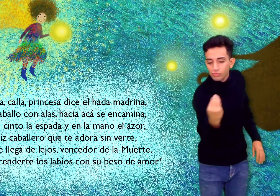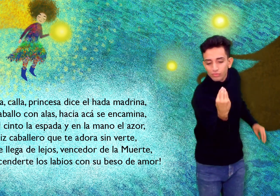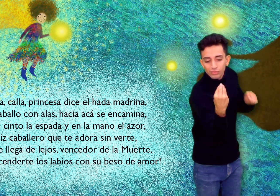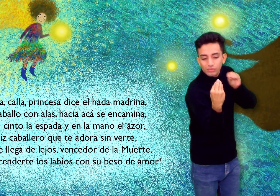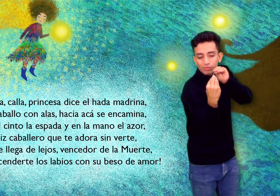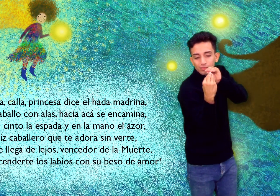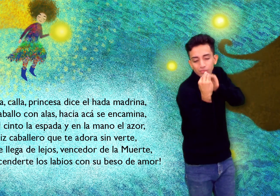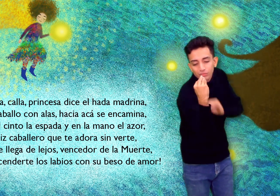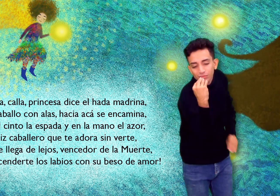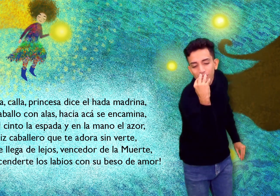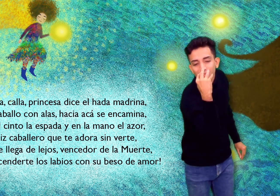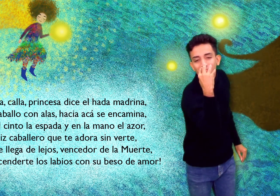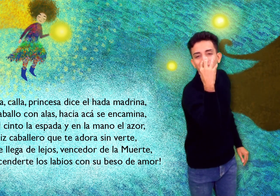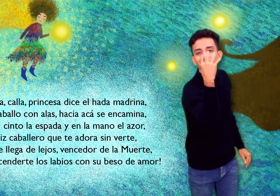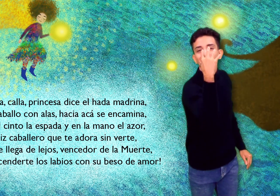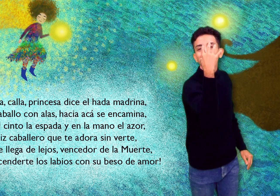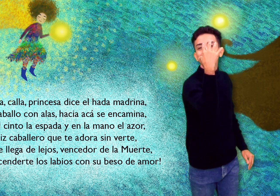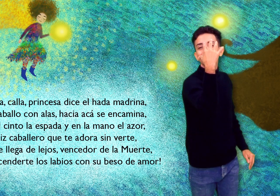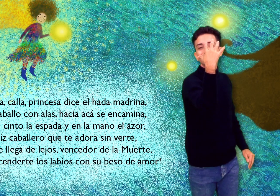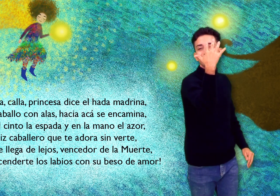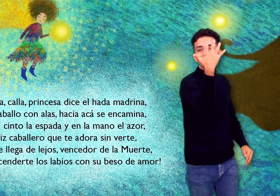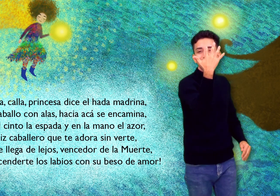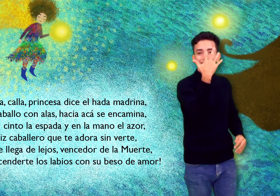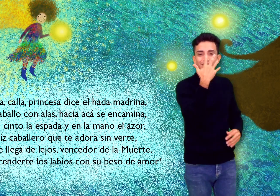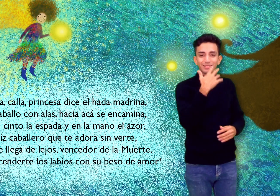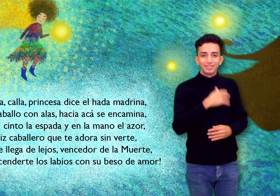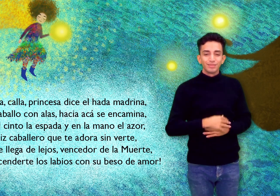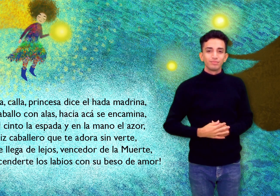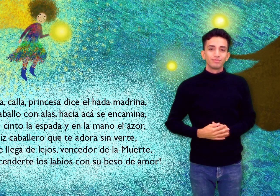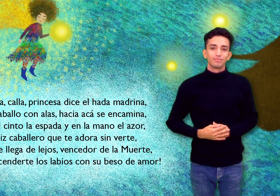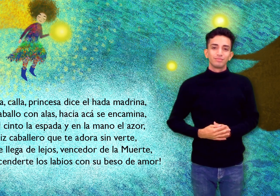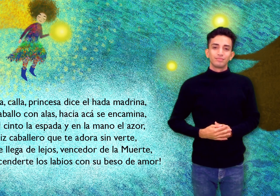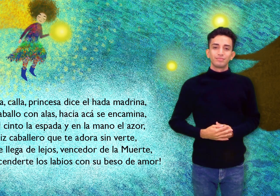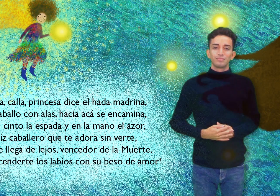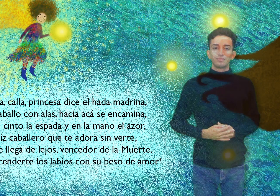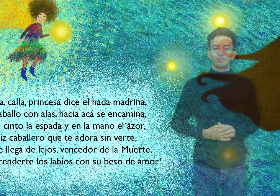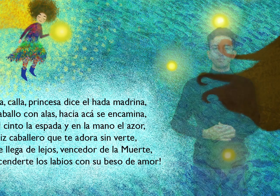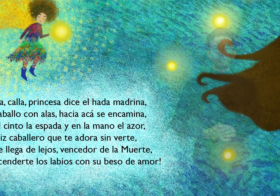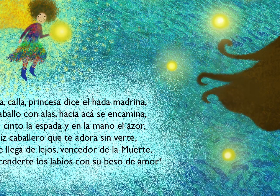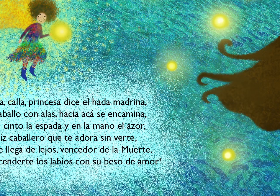de la muerte a encenderte los labios con su beso de amor.